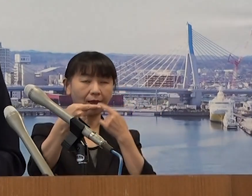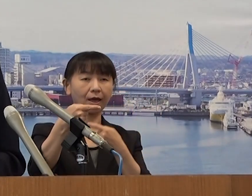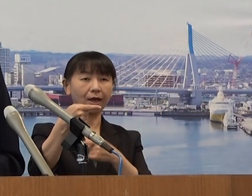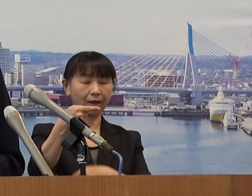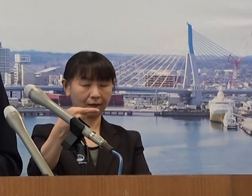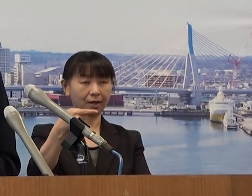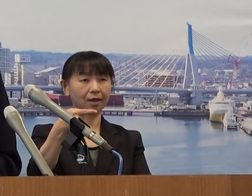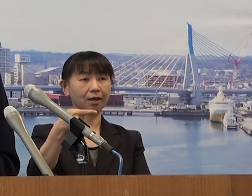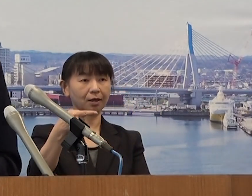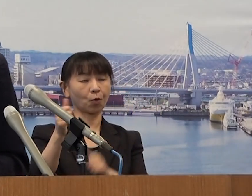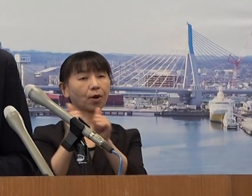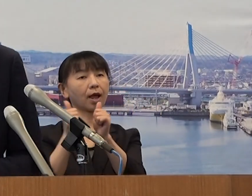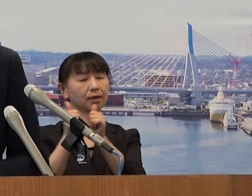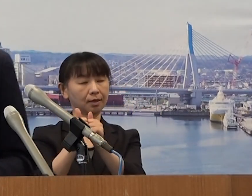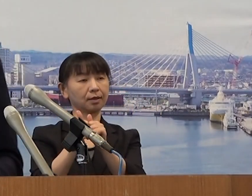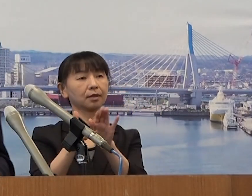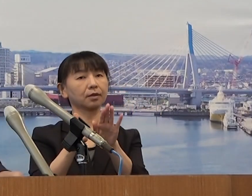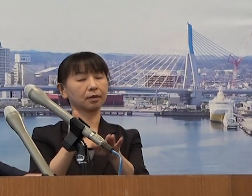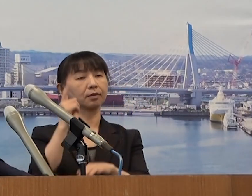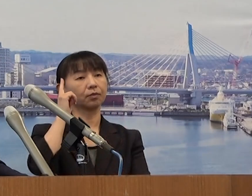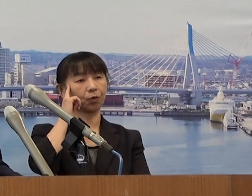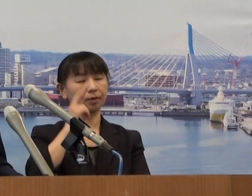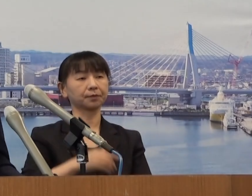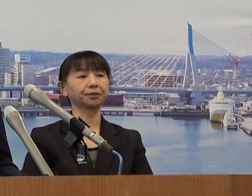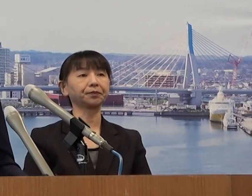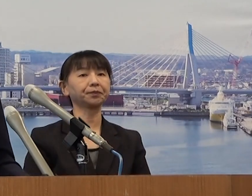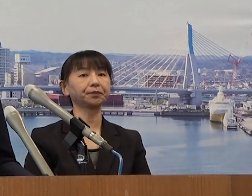主眼になると思っています。